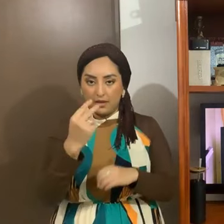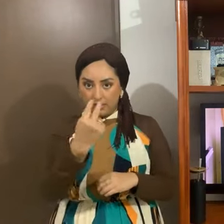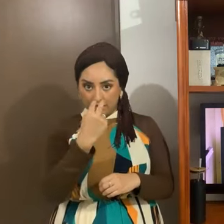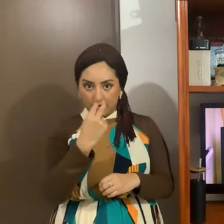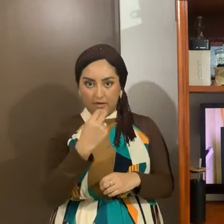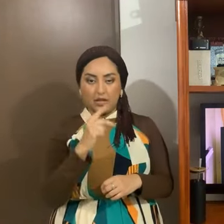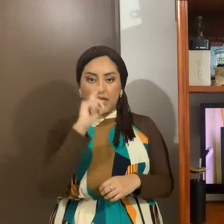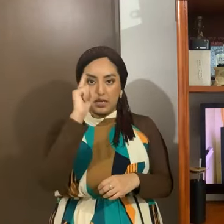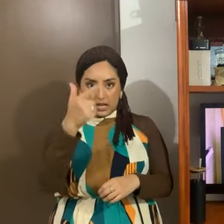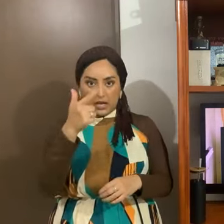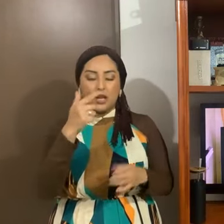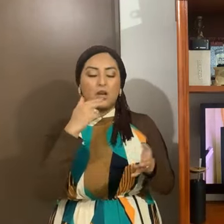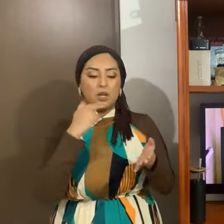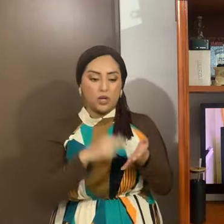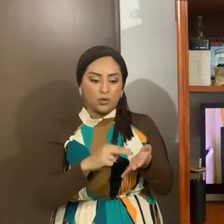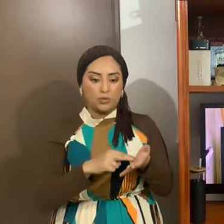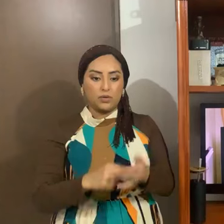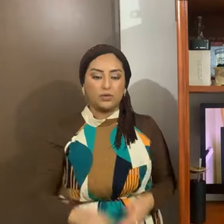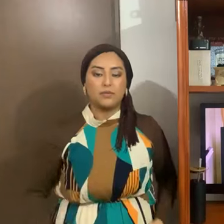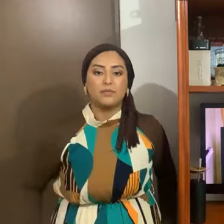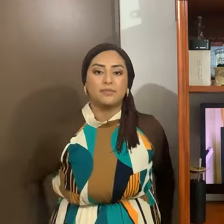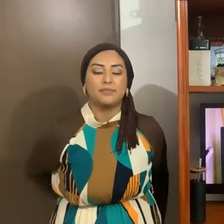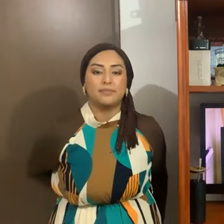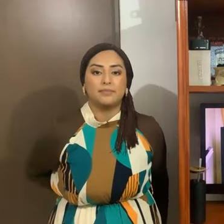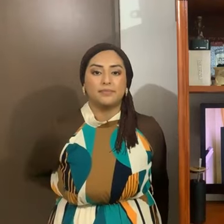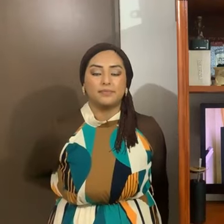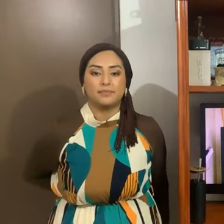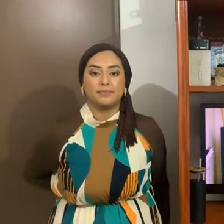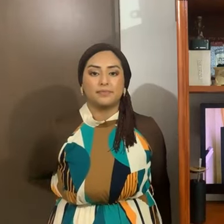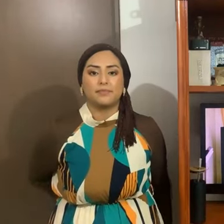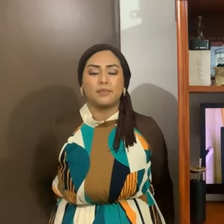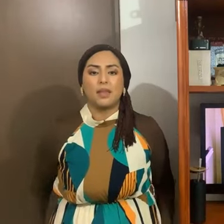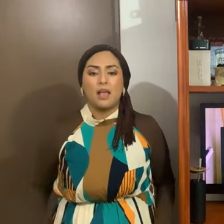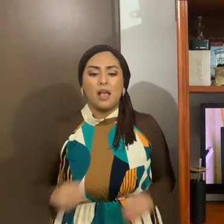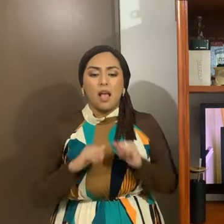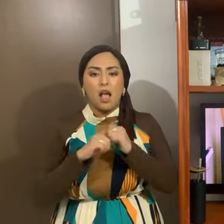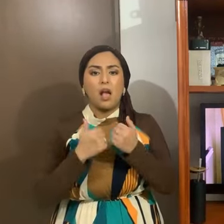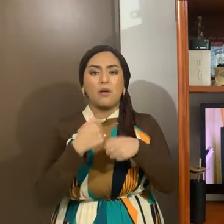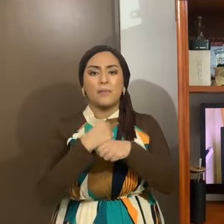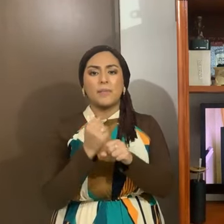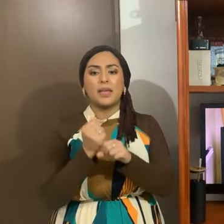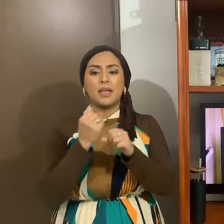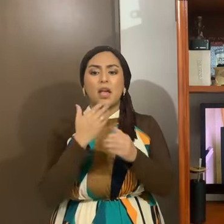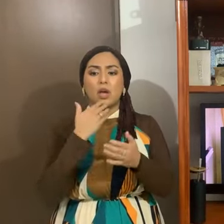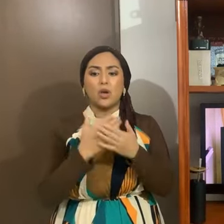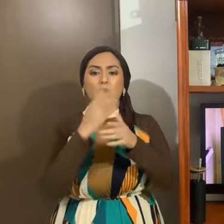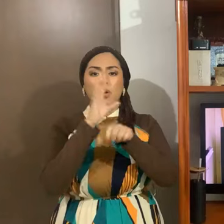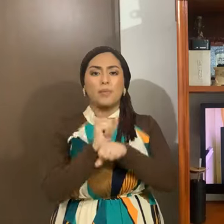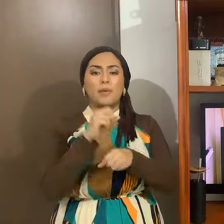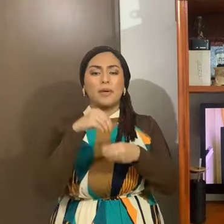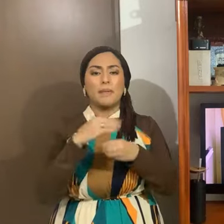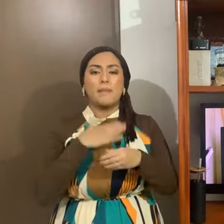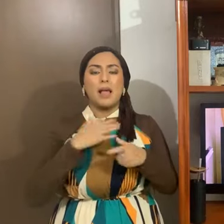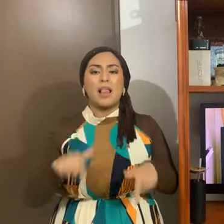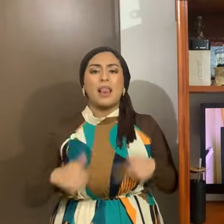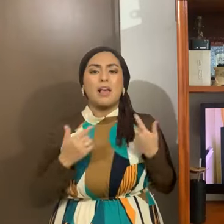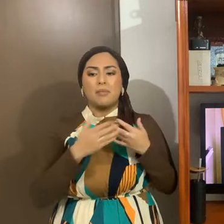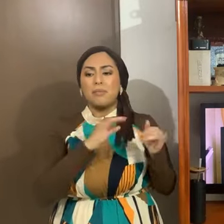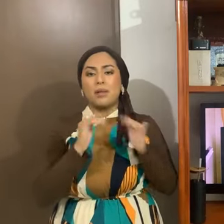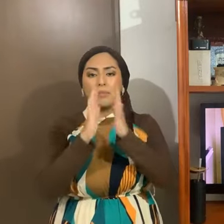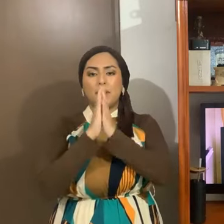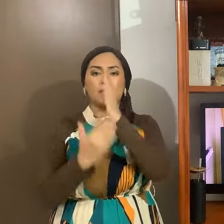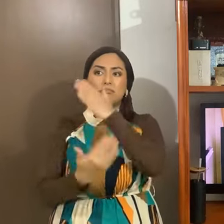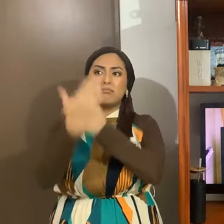y ya después, estando el video grabado, lo pueden anotar. ¿Cómo crear un hábito en mi vida? Un buen hábito, como el de orar